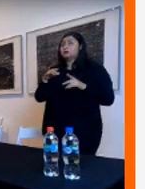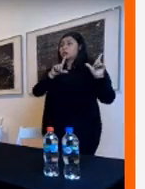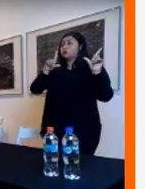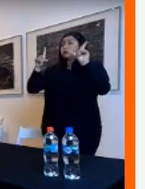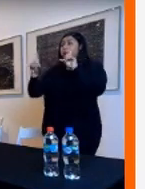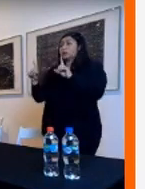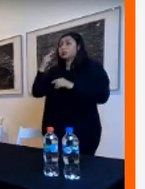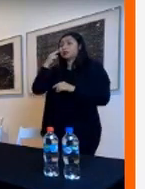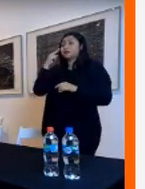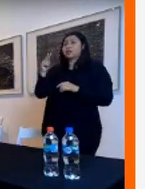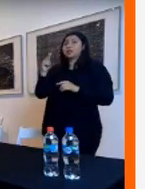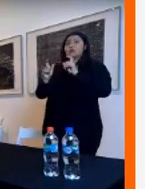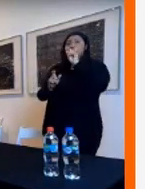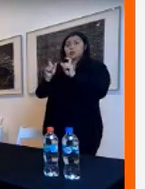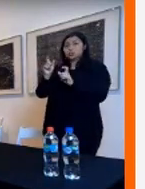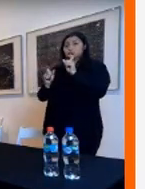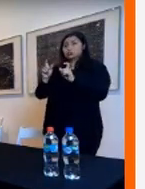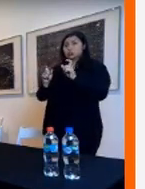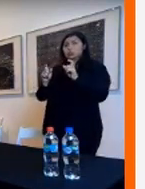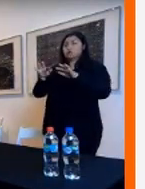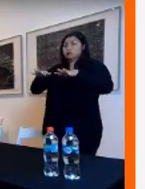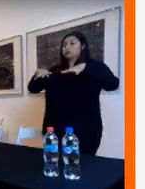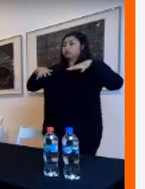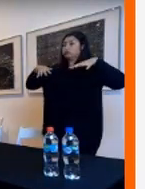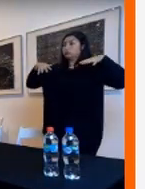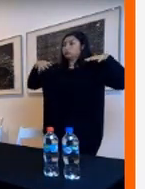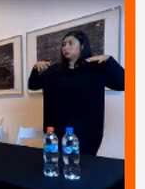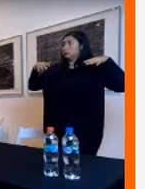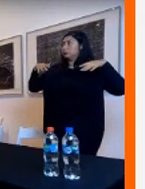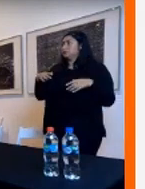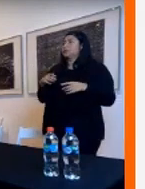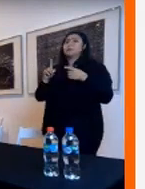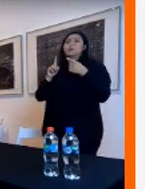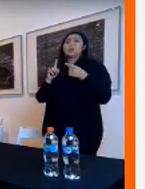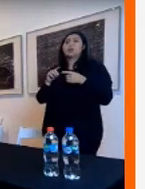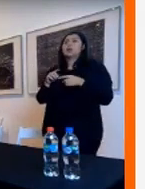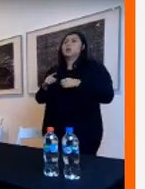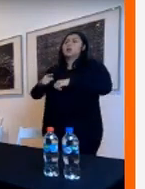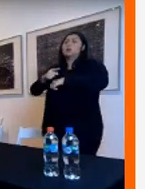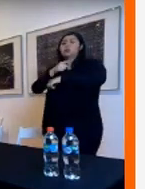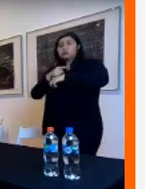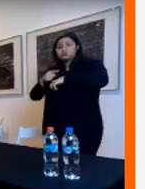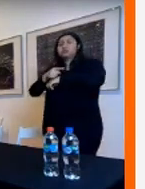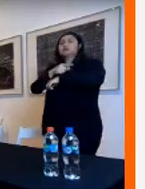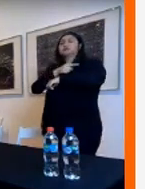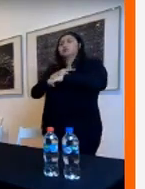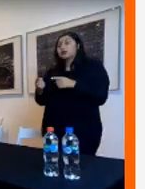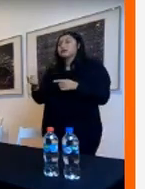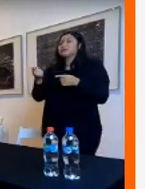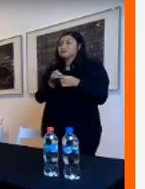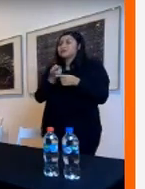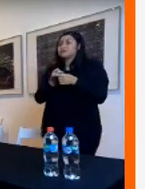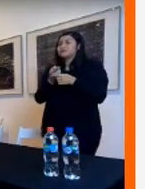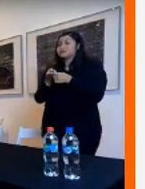ver la cantidad de personas que participaban en este curso. Javier, perdón, horas en que estaban conversando sobre historia del arte. Y